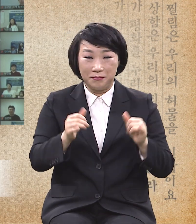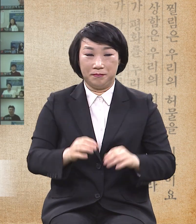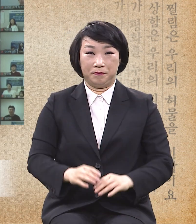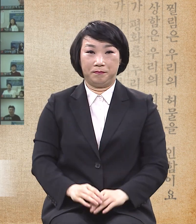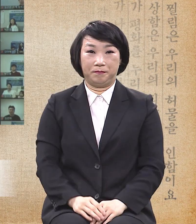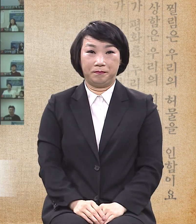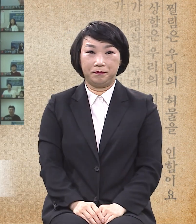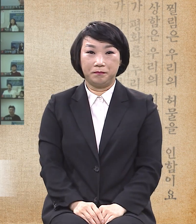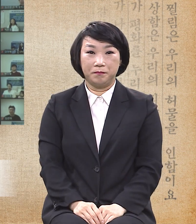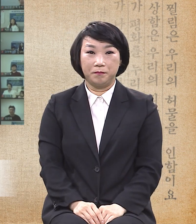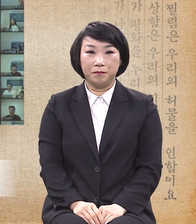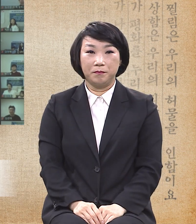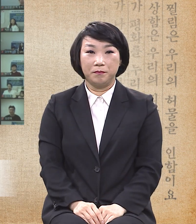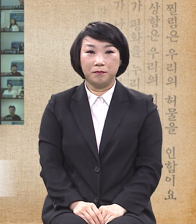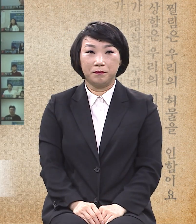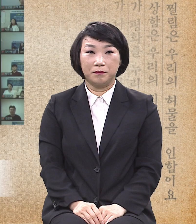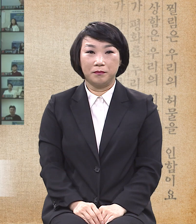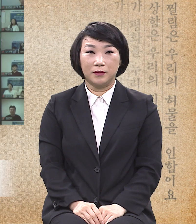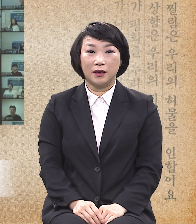것입니다.